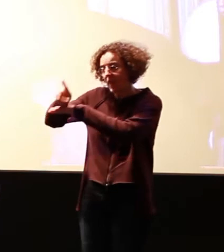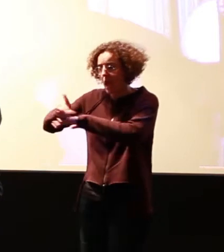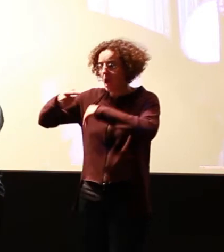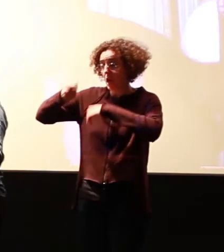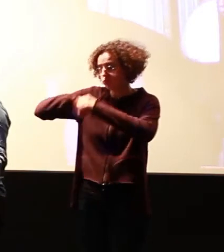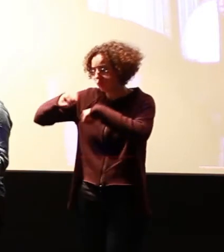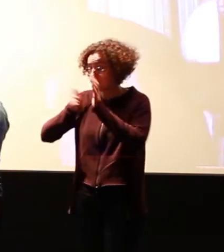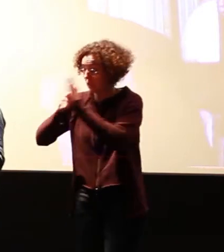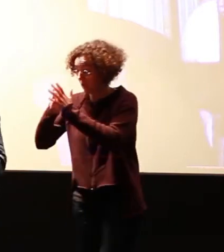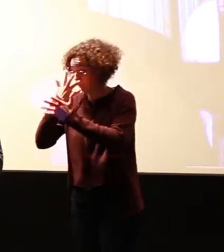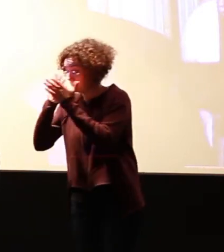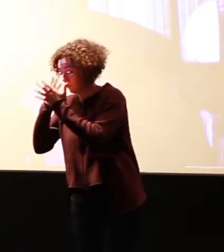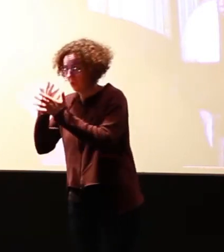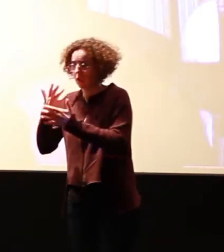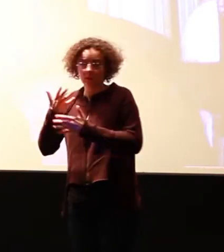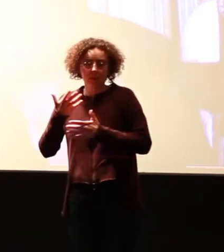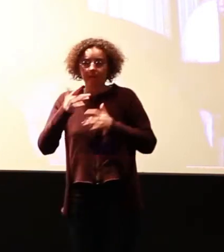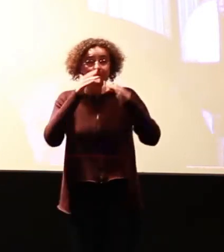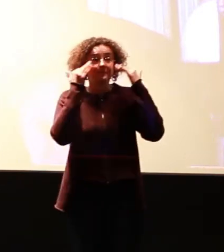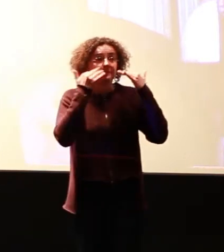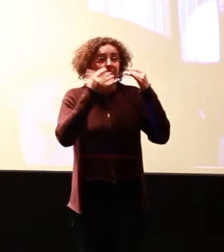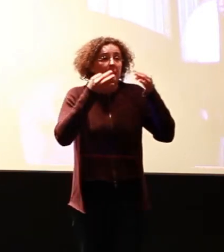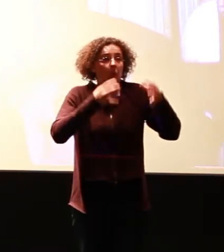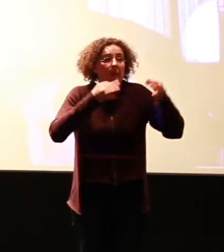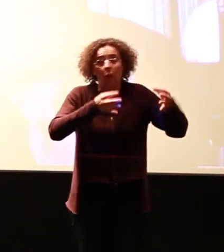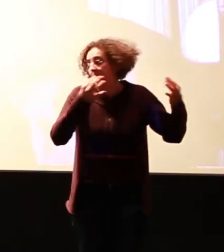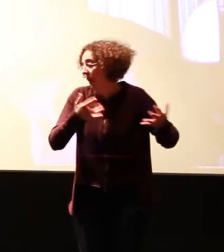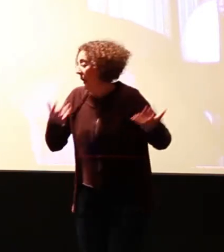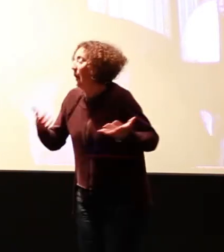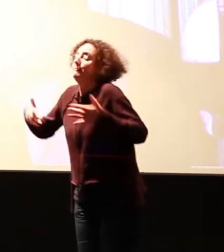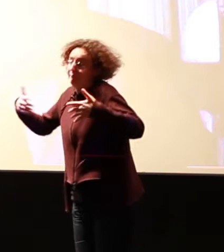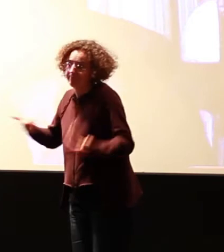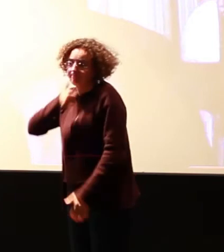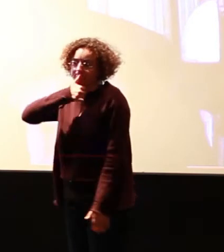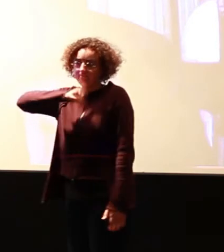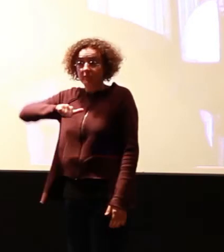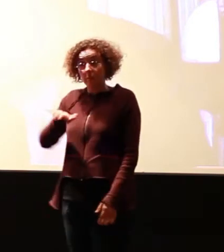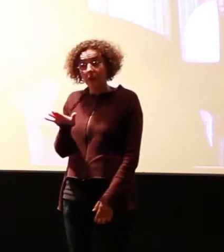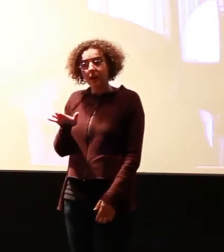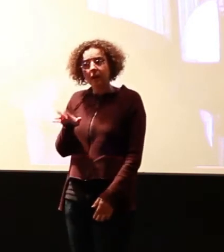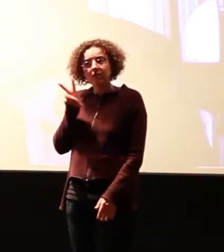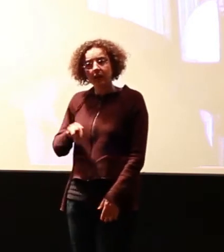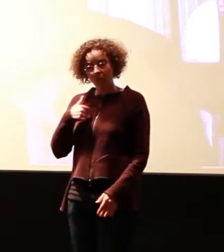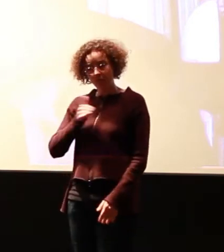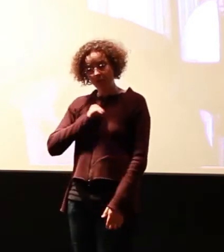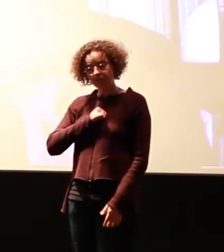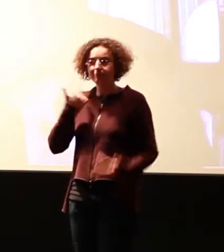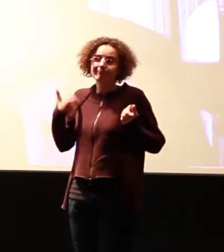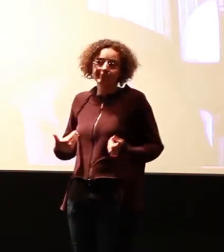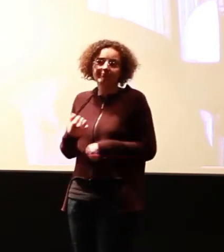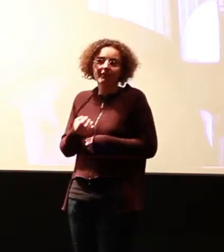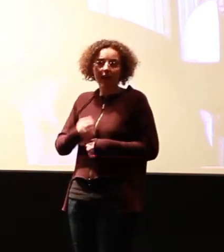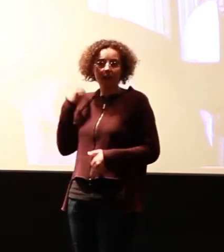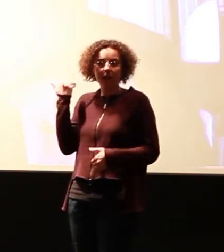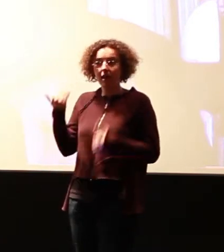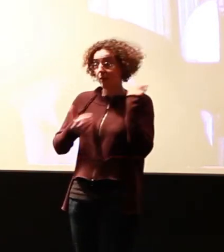les observations prévues. Voilà, je me suis adaptée. Mais bon, en tant qu'actrice, c'est très intéressant de travailler ce